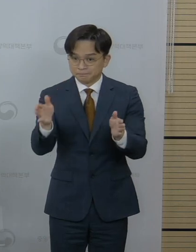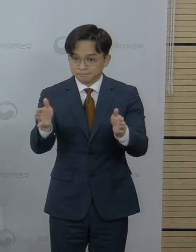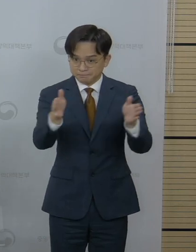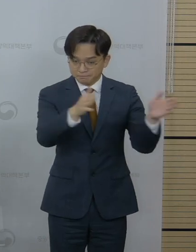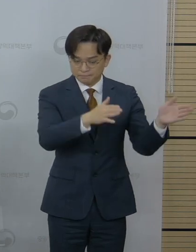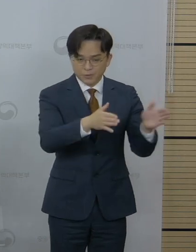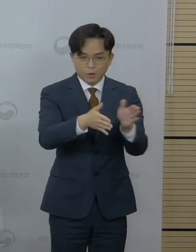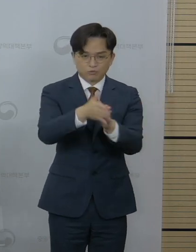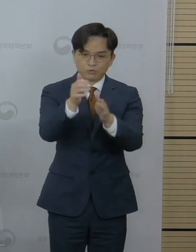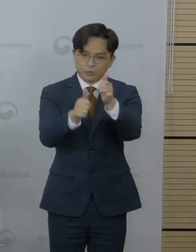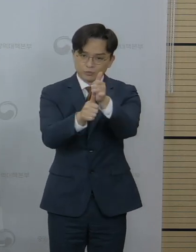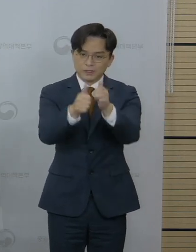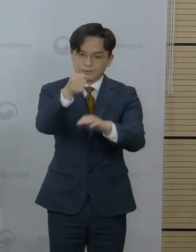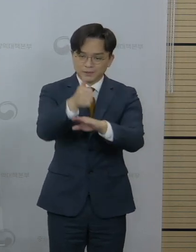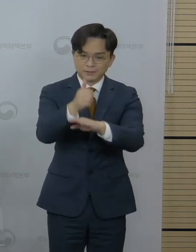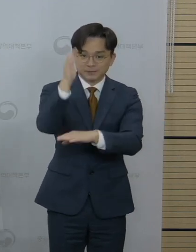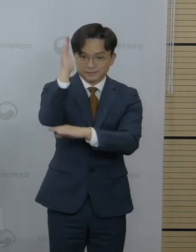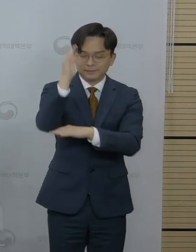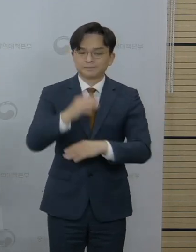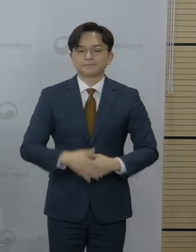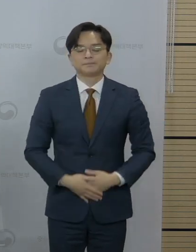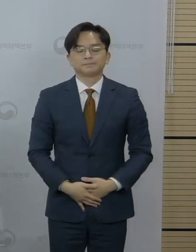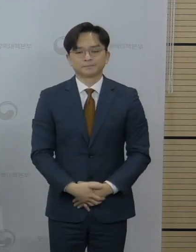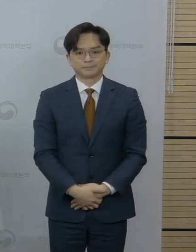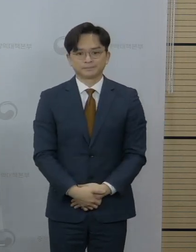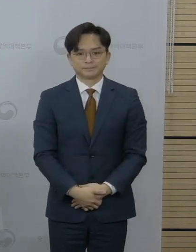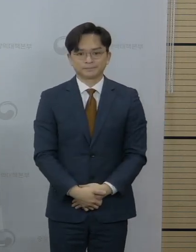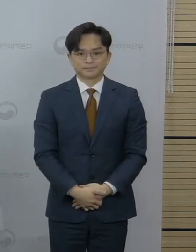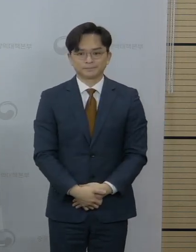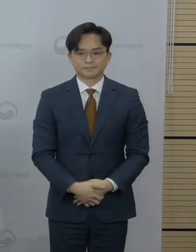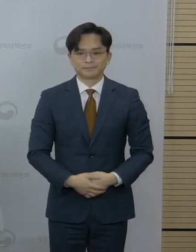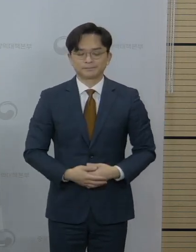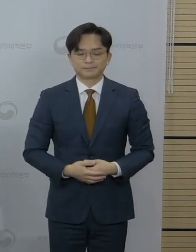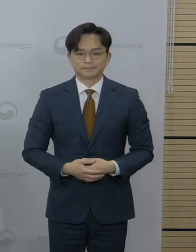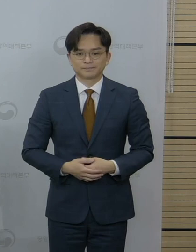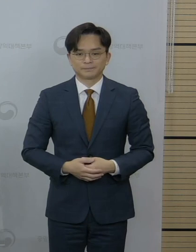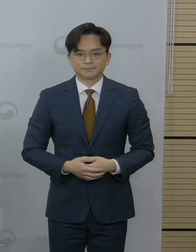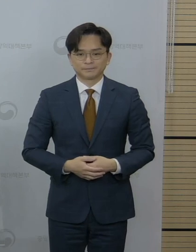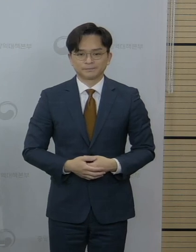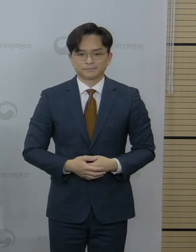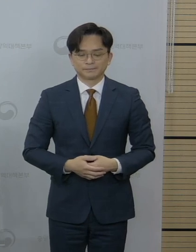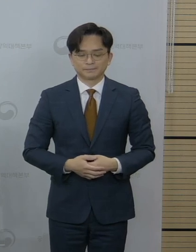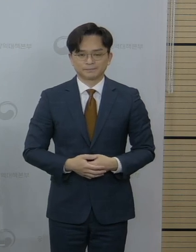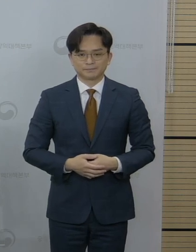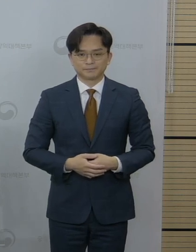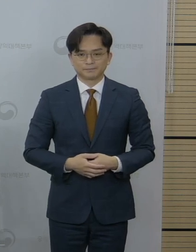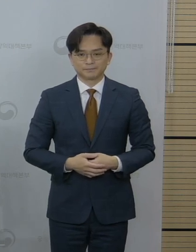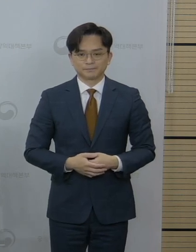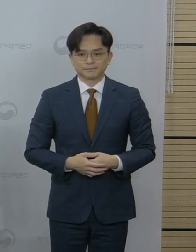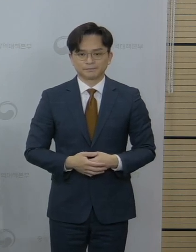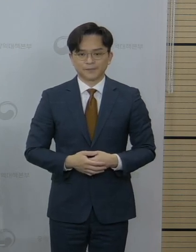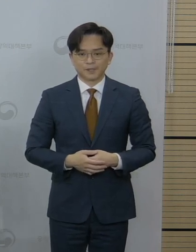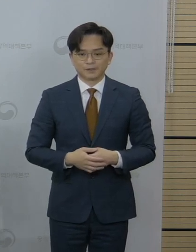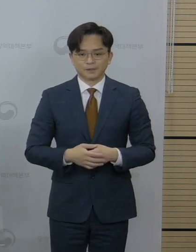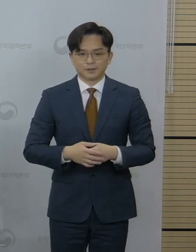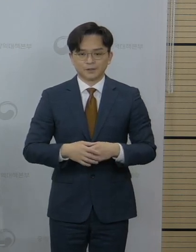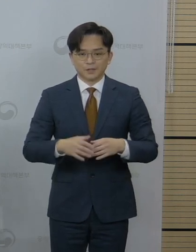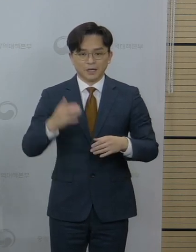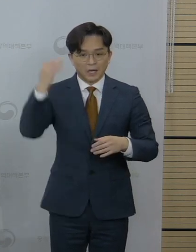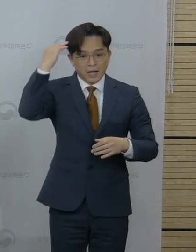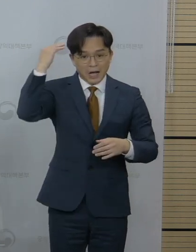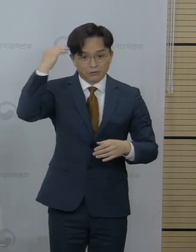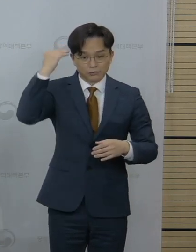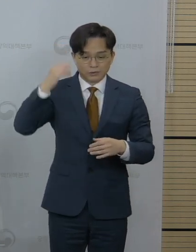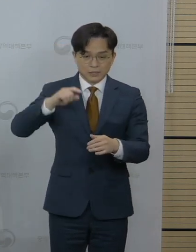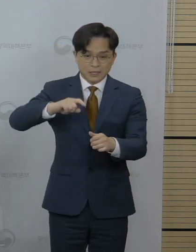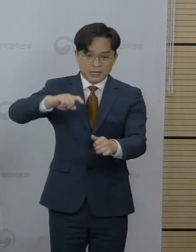부본부장 마무리 발언 듣겠습니다. 네. 국내 환자 규모가 5만 명을 넘어섰고,